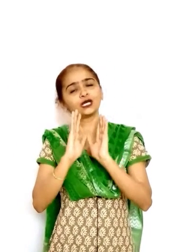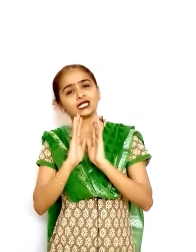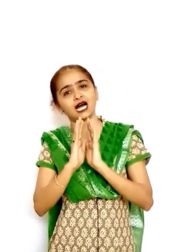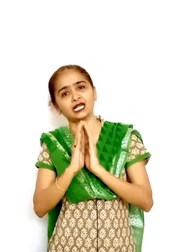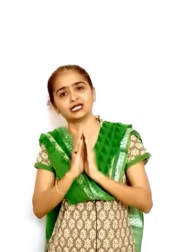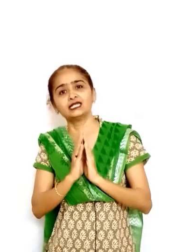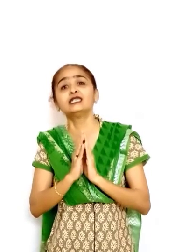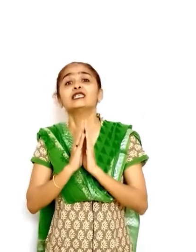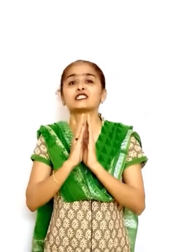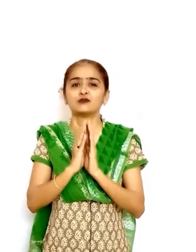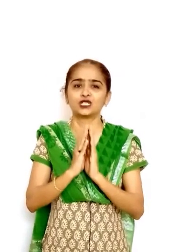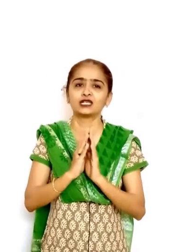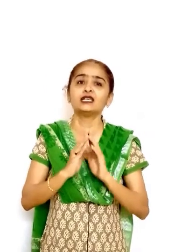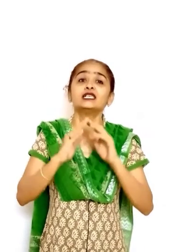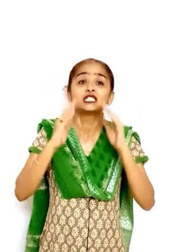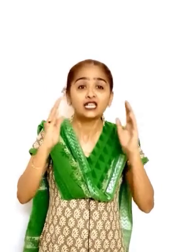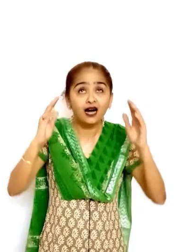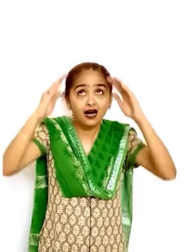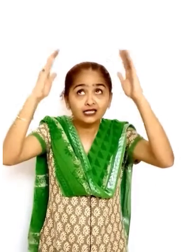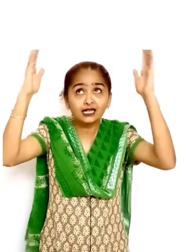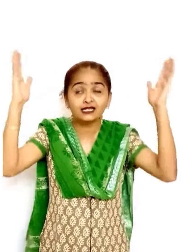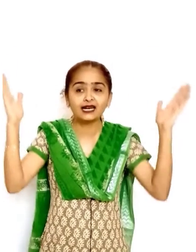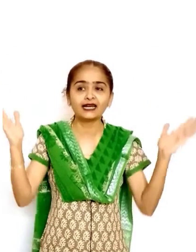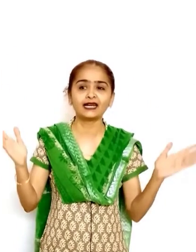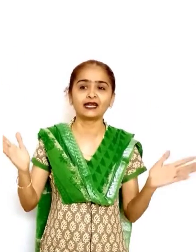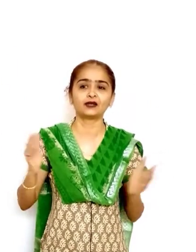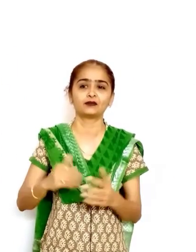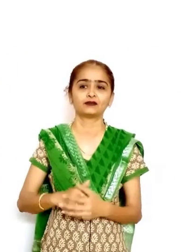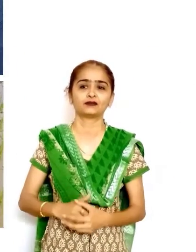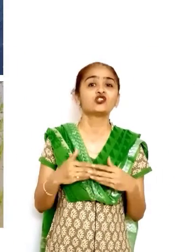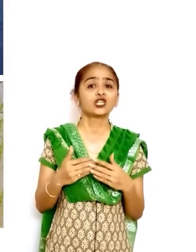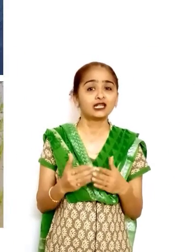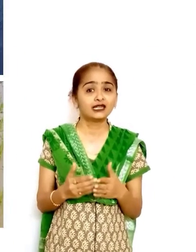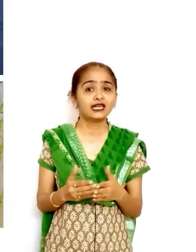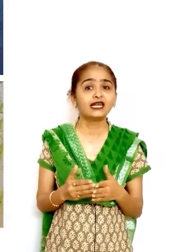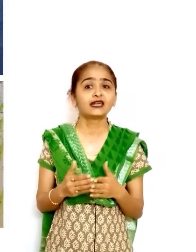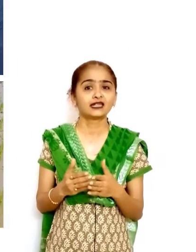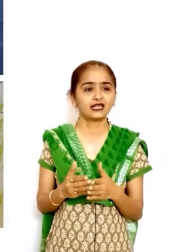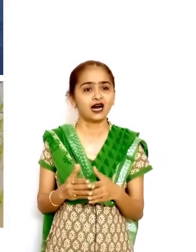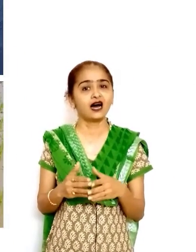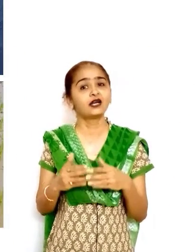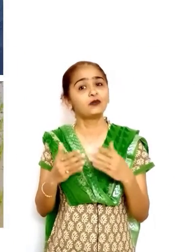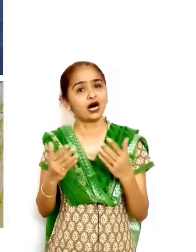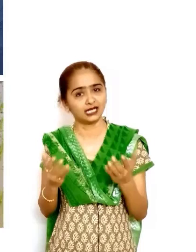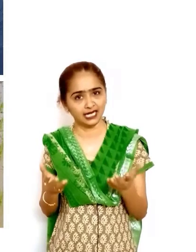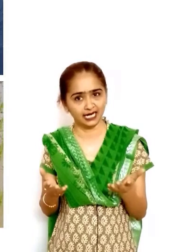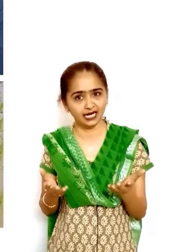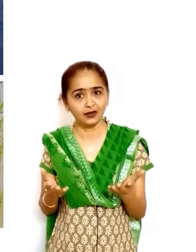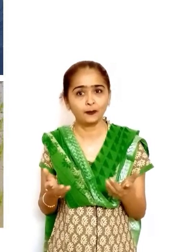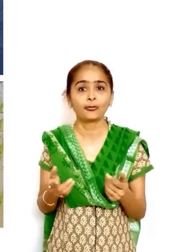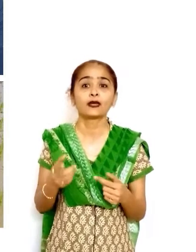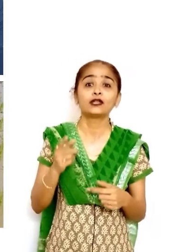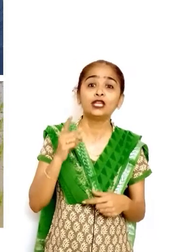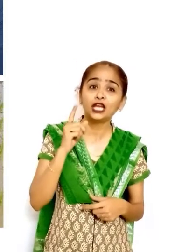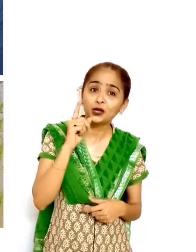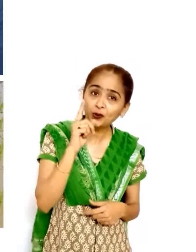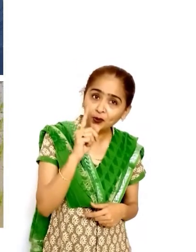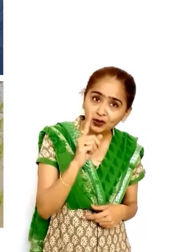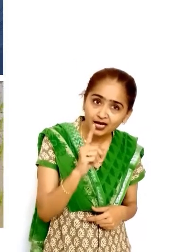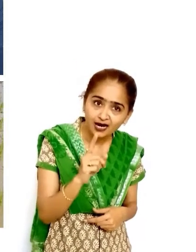सुखद आनंद सब जगह छा जाता है। चलते कतार बांधे देखो यह